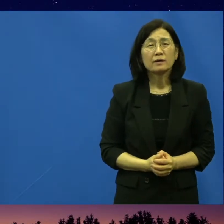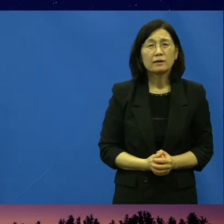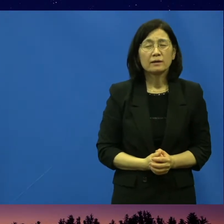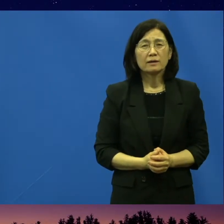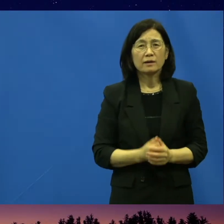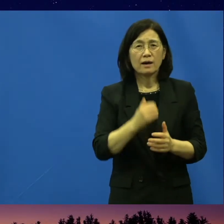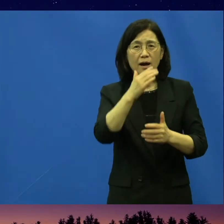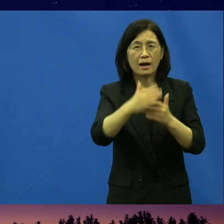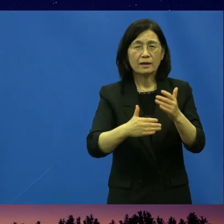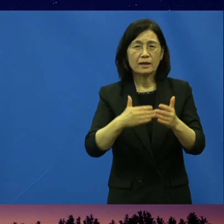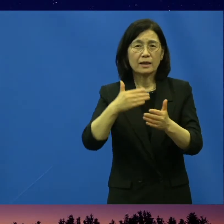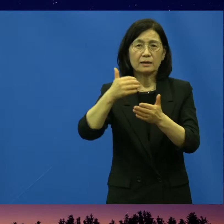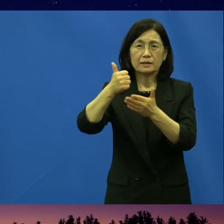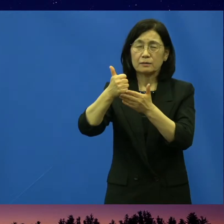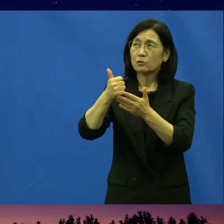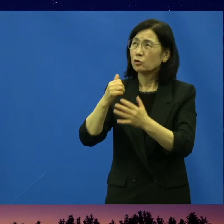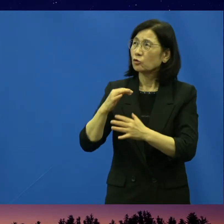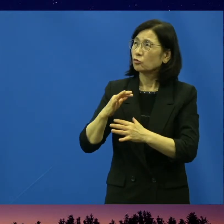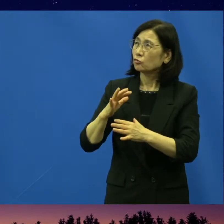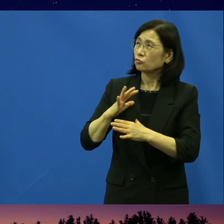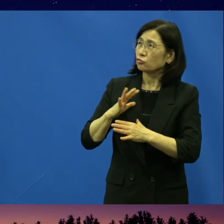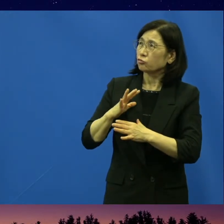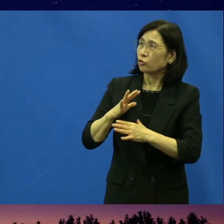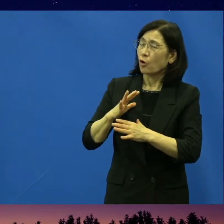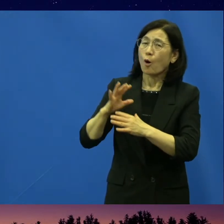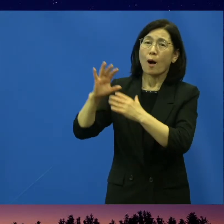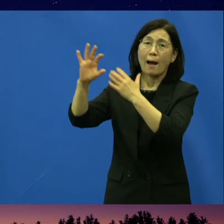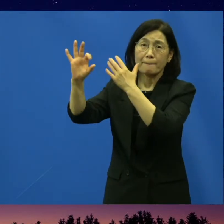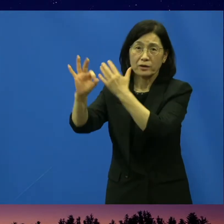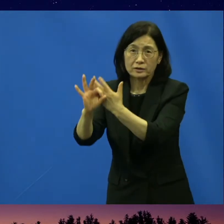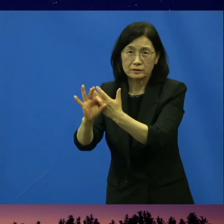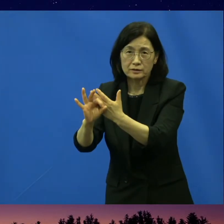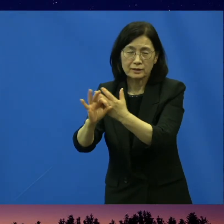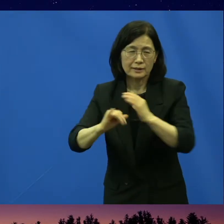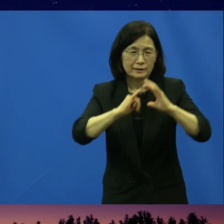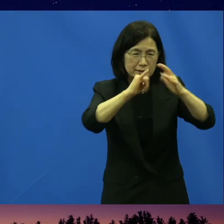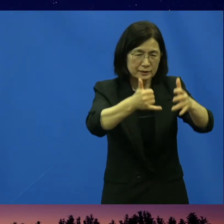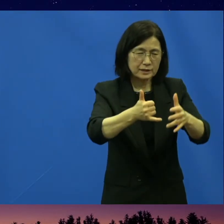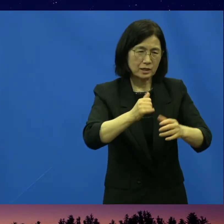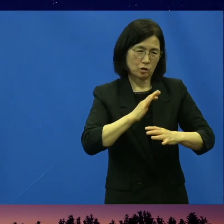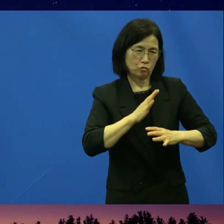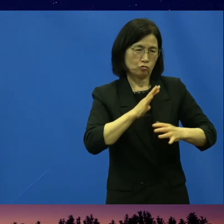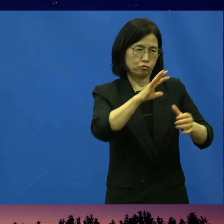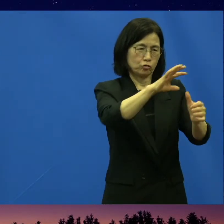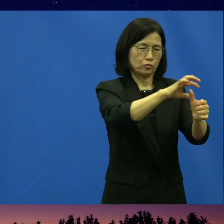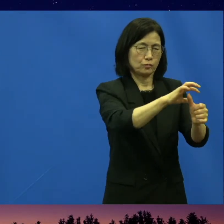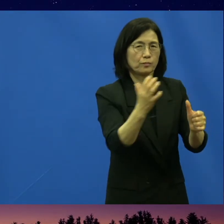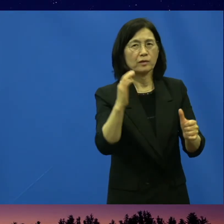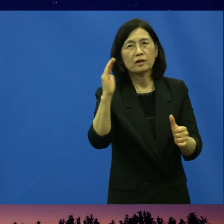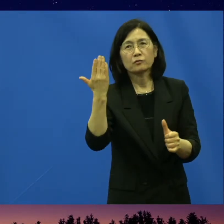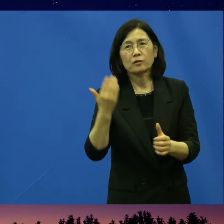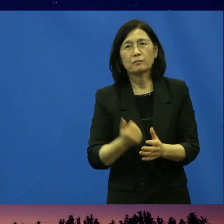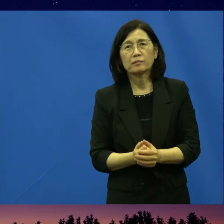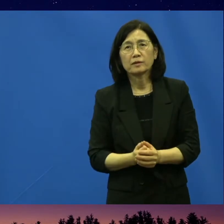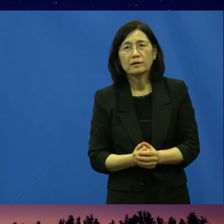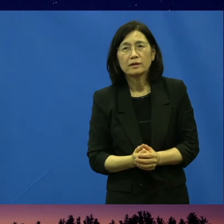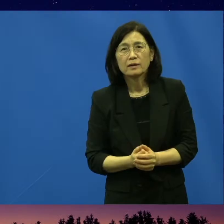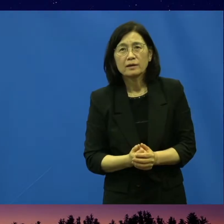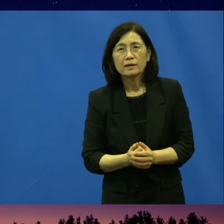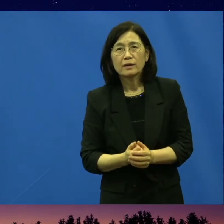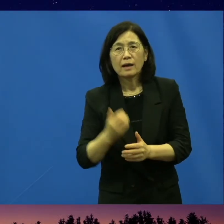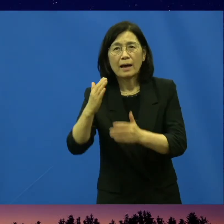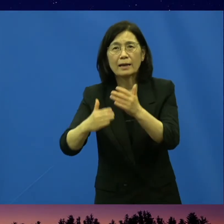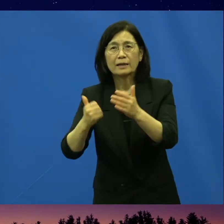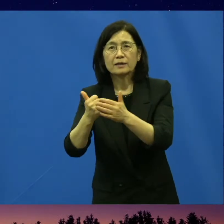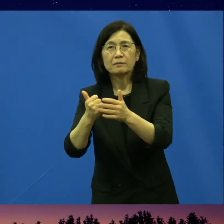하나님을 두려워하면 두려움으로부터 자유하게 되는 것입니다. 그래서 요수아에게 주님 말씀하셨죠. 1장 9절에 내가 내게 명령한 것이